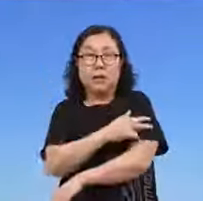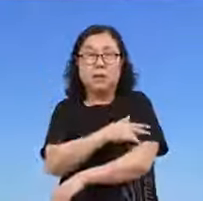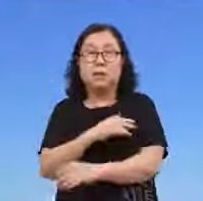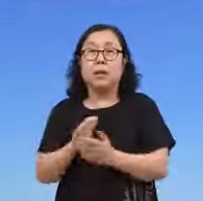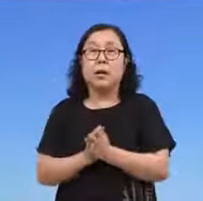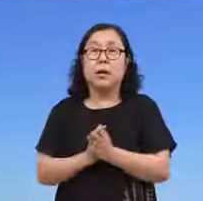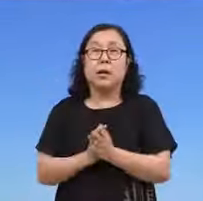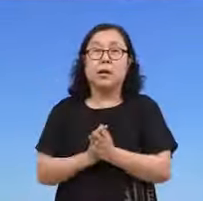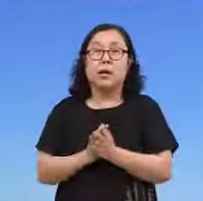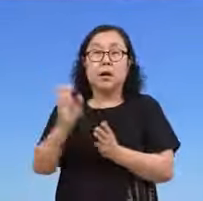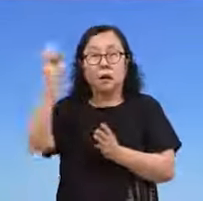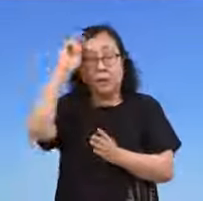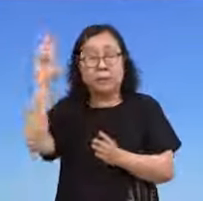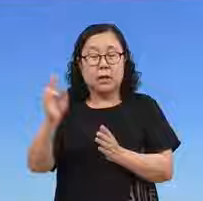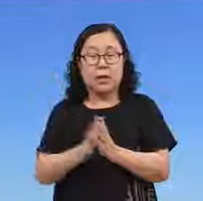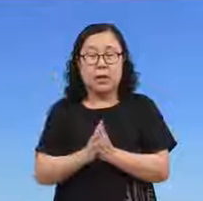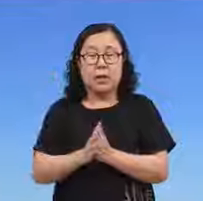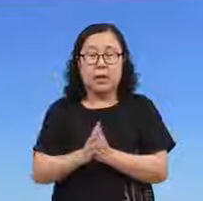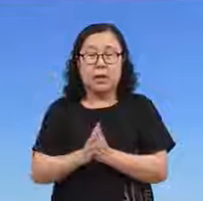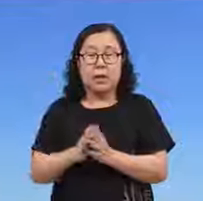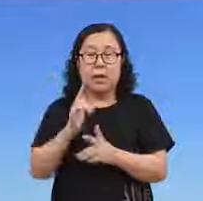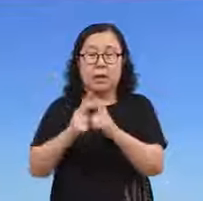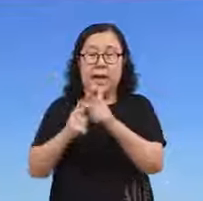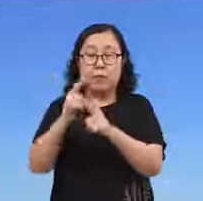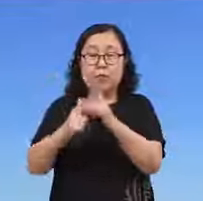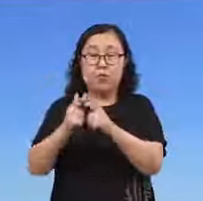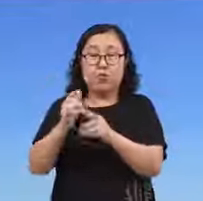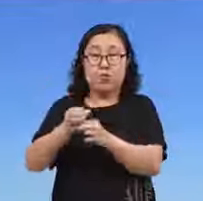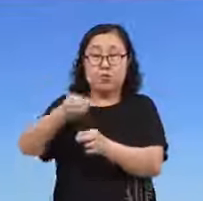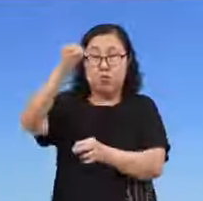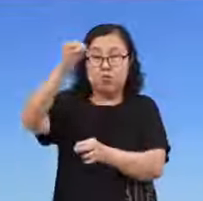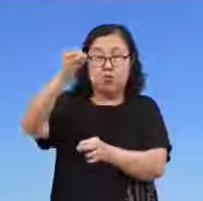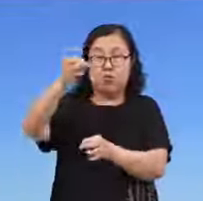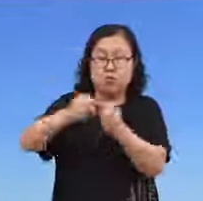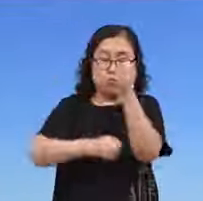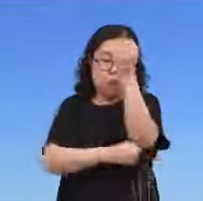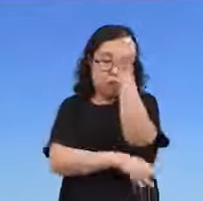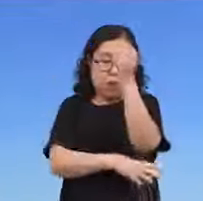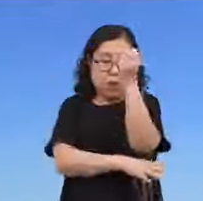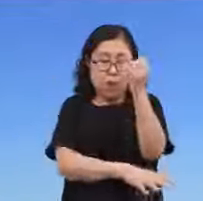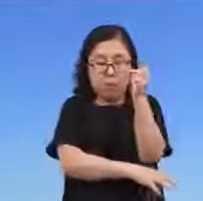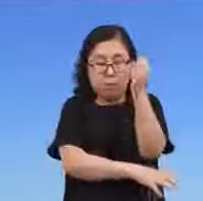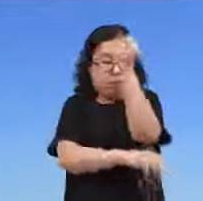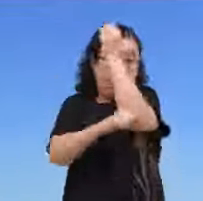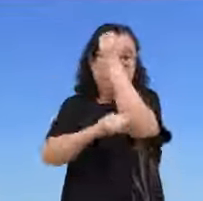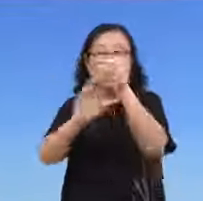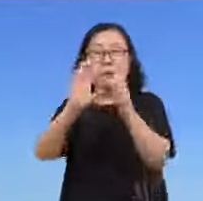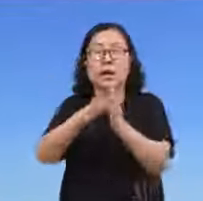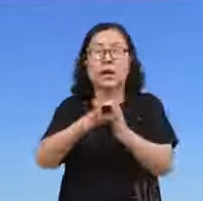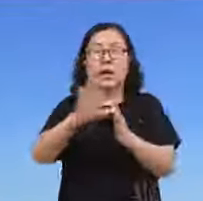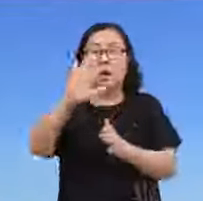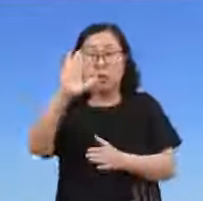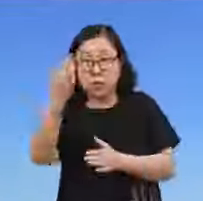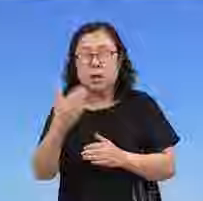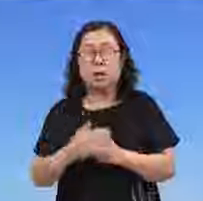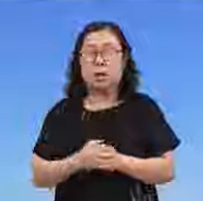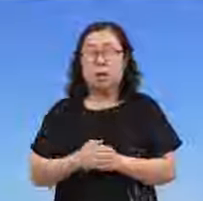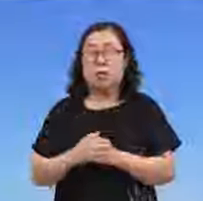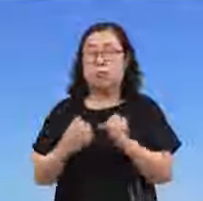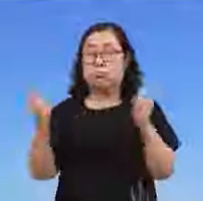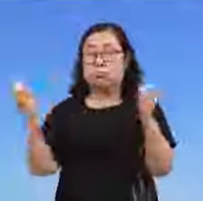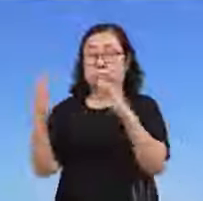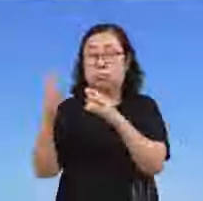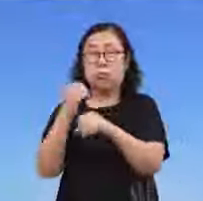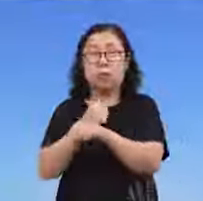있는 집사님이 뜬금같이 이제 소나무 뿌리 하나 뽑을 때가 됐네, 그런 말씀을 하세요. 아니 지금 그